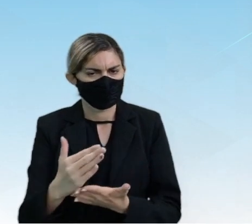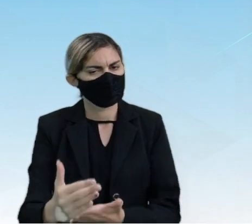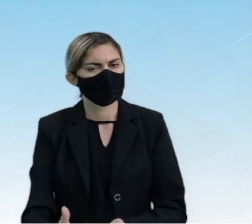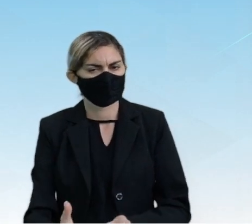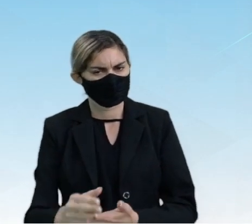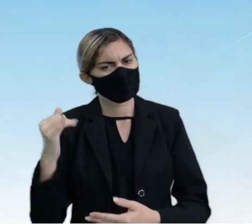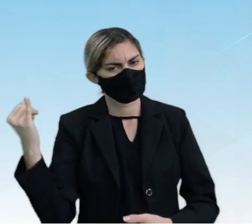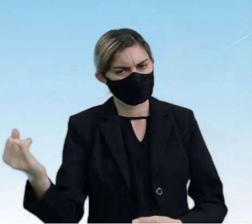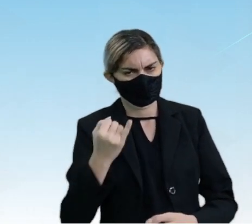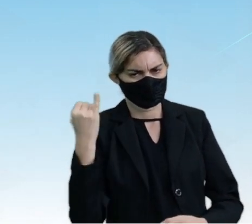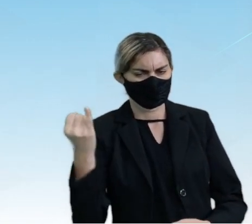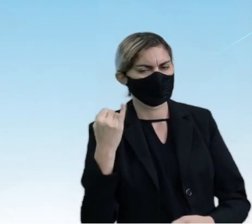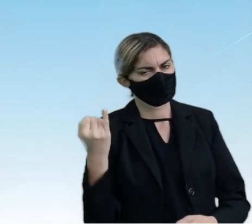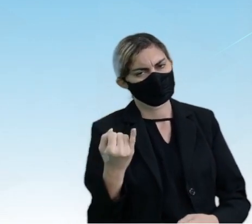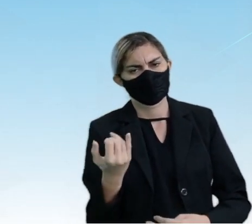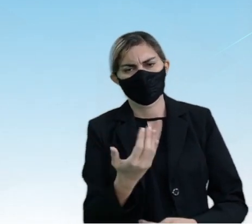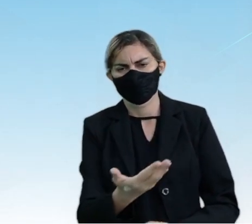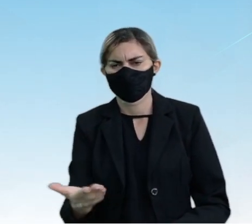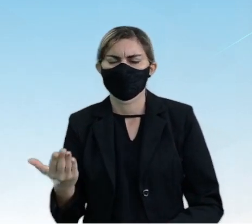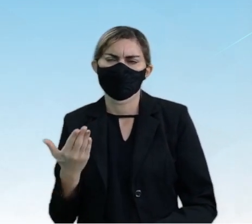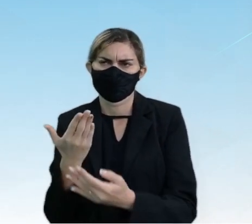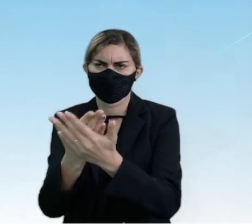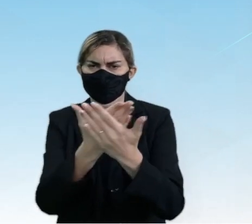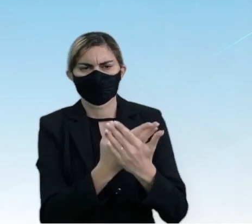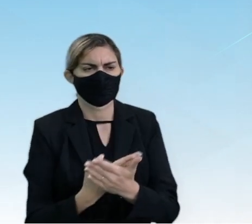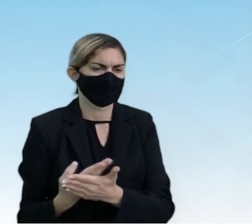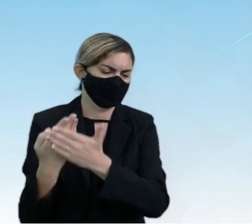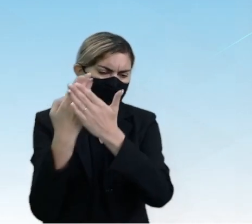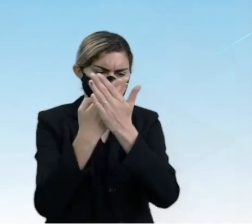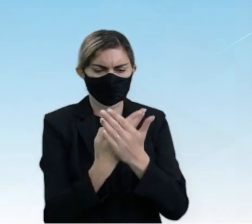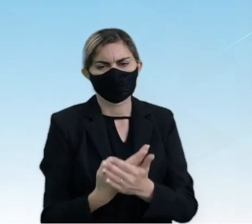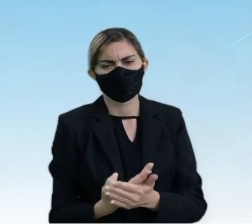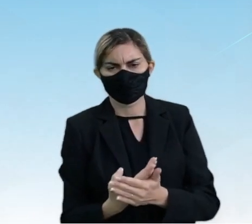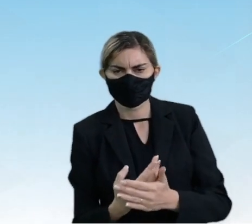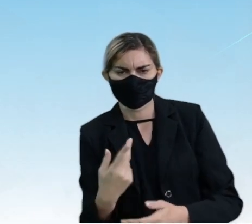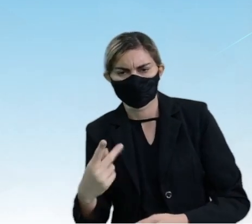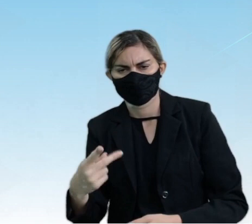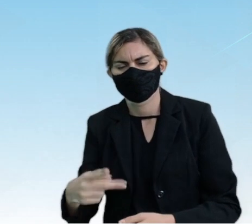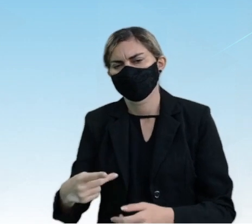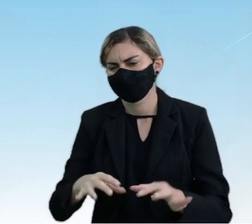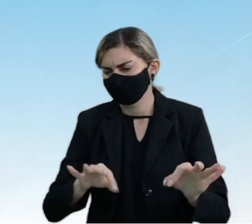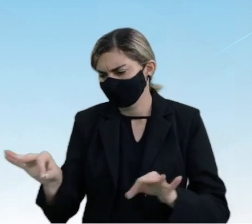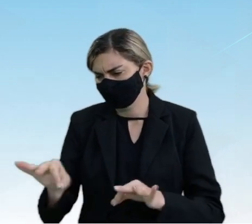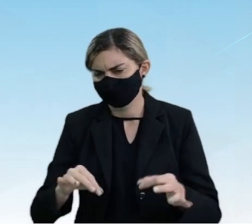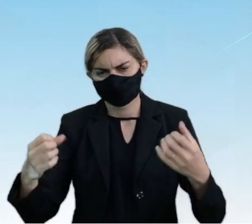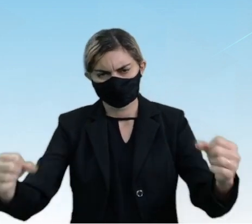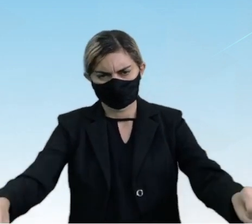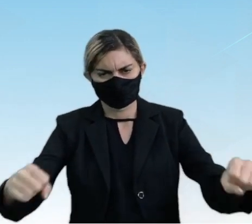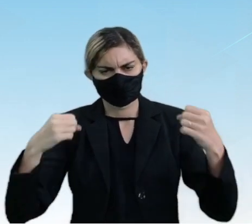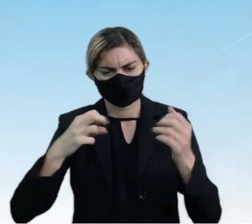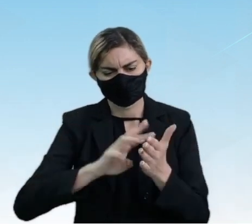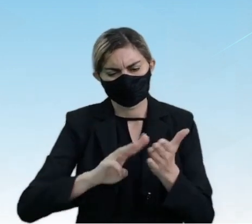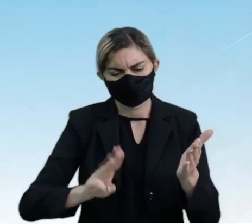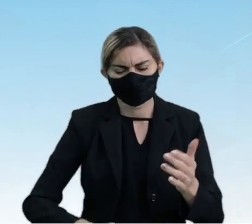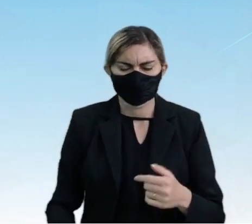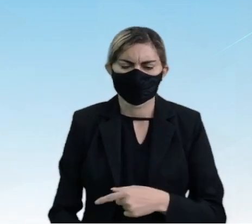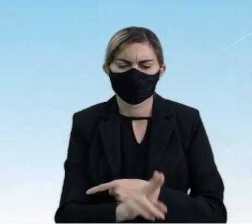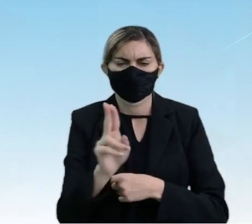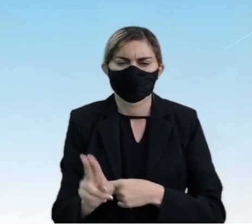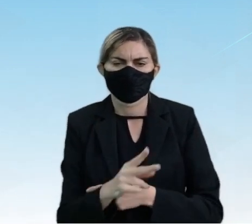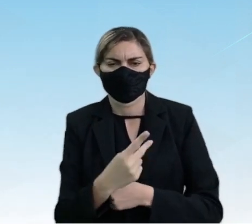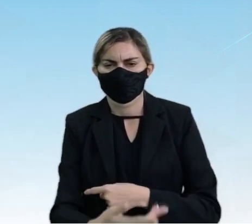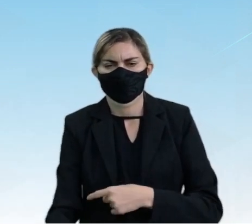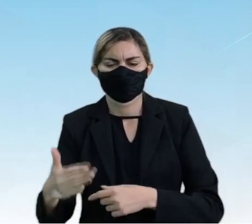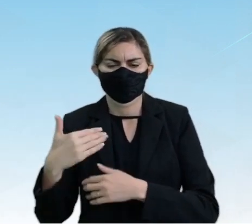ser fundamentada, né? Eles foram estudando os fundamentos daqueles aparelhos da ginástica, dos métodos que eram utilizados, e ela